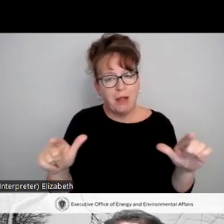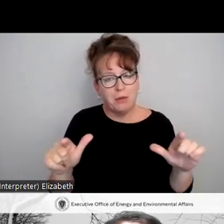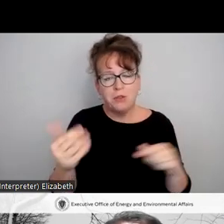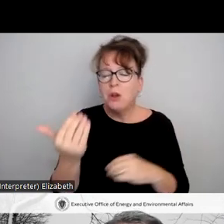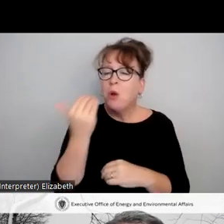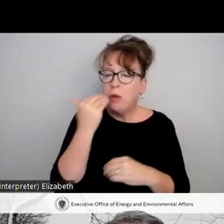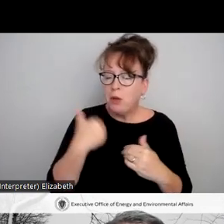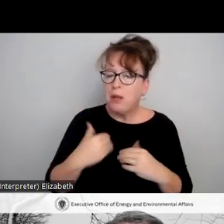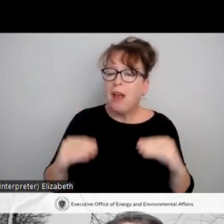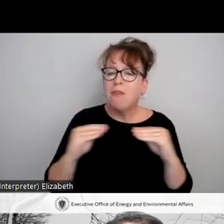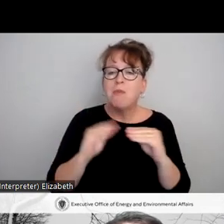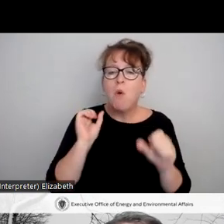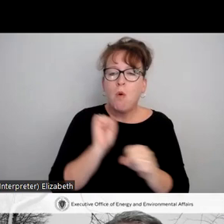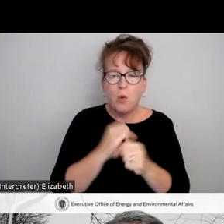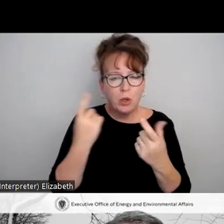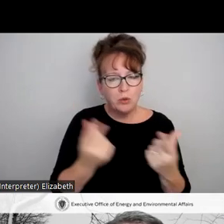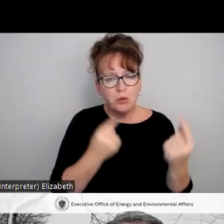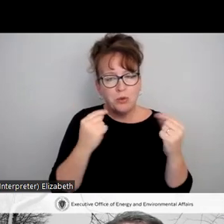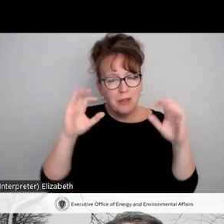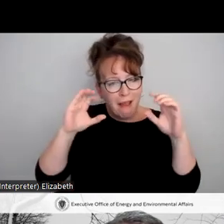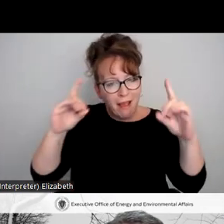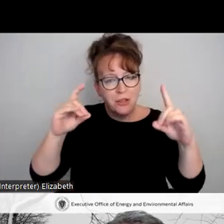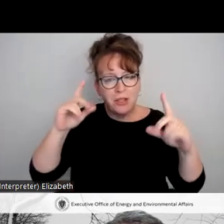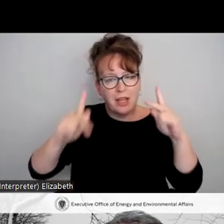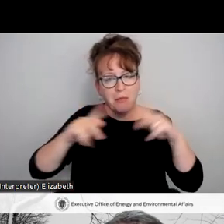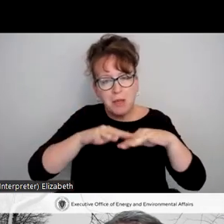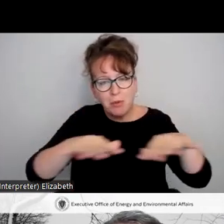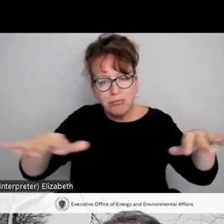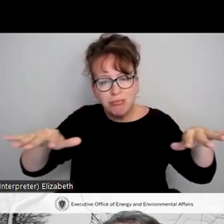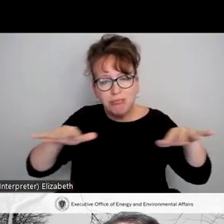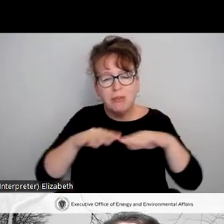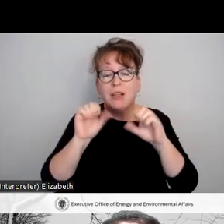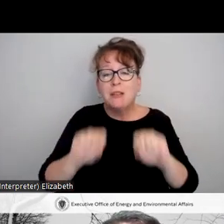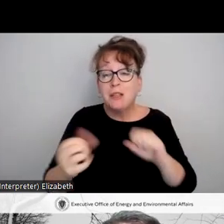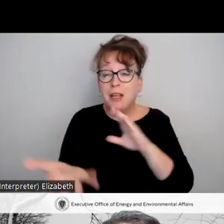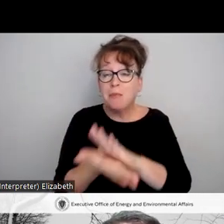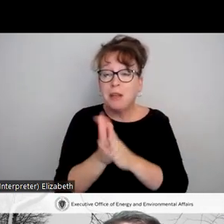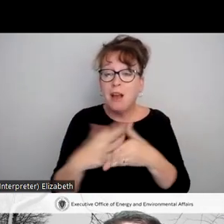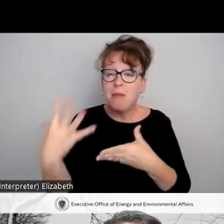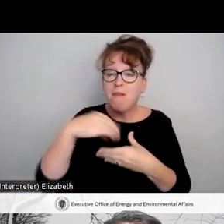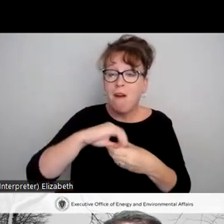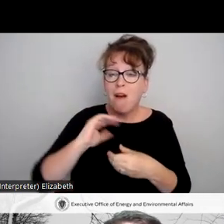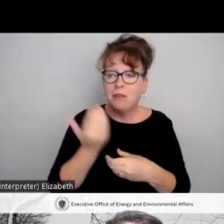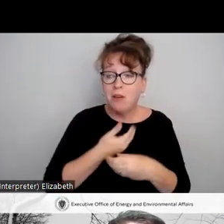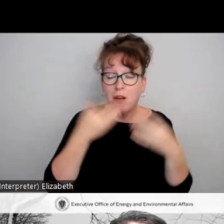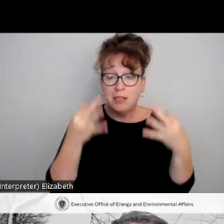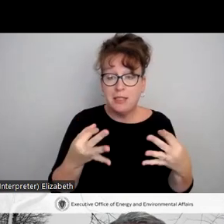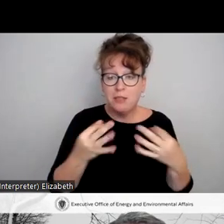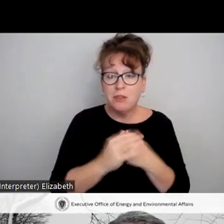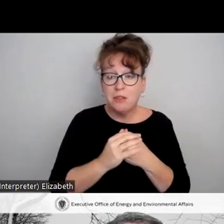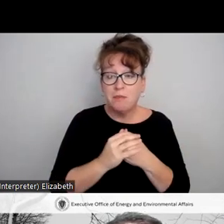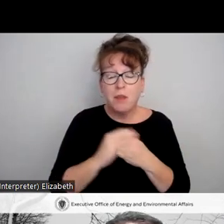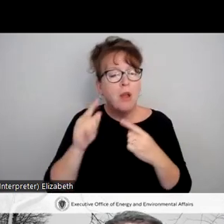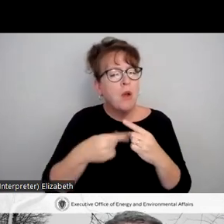sea en idioma simple eh sabemos que eh tenemos mucho que educar al público en general de qué es lo que hacemos